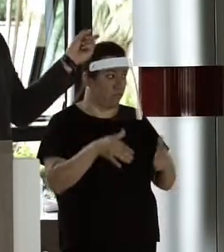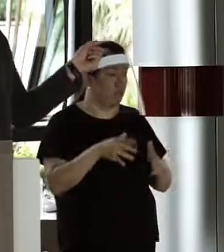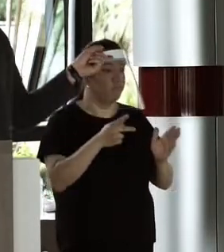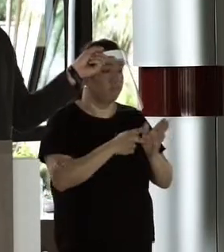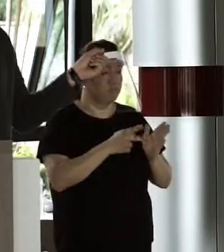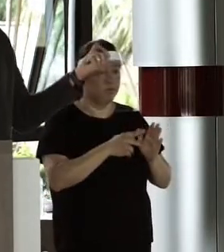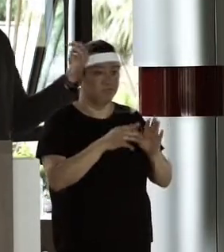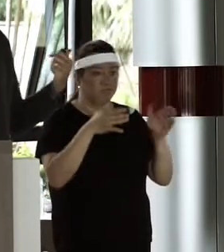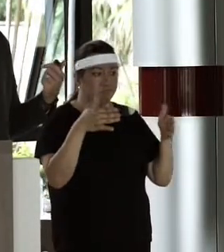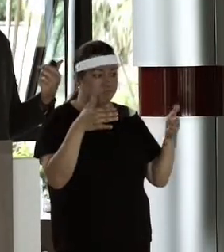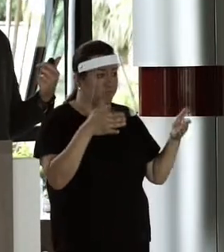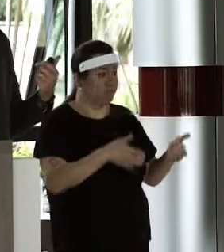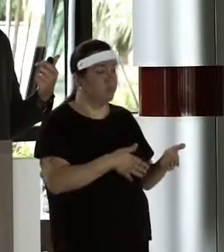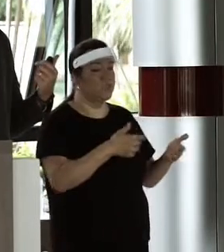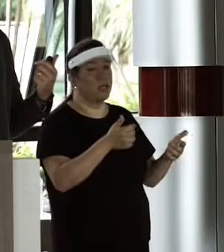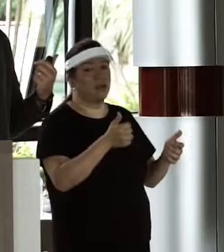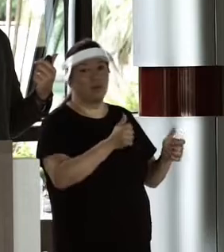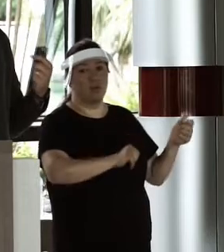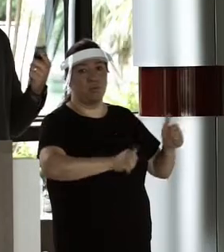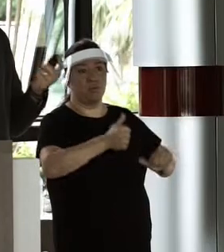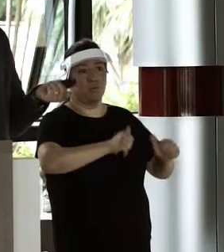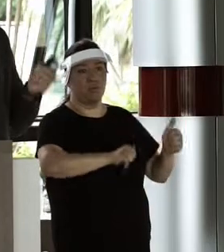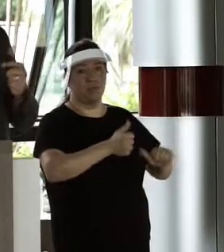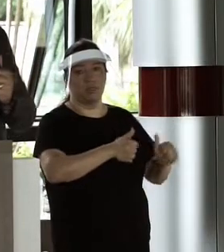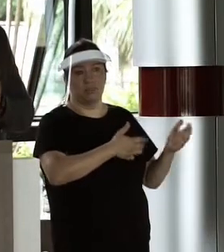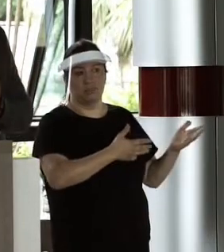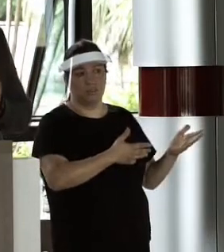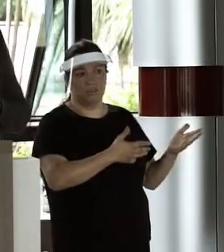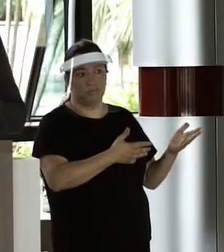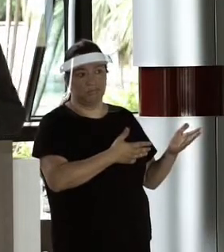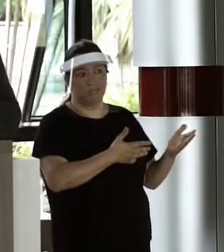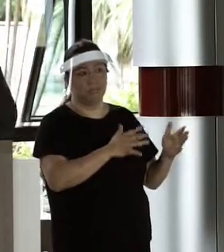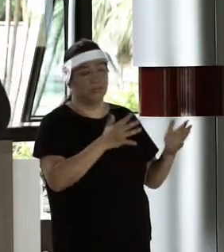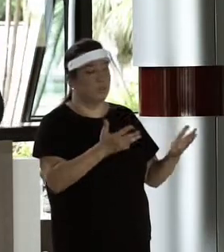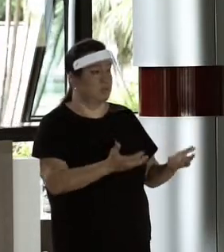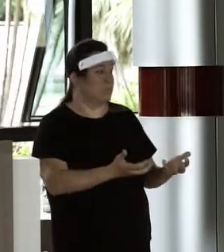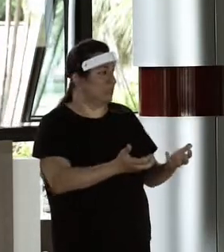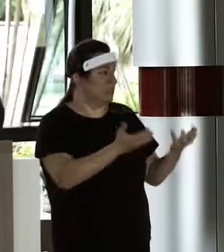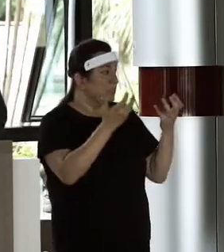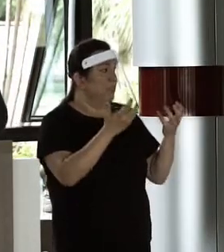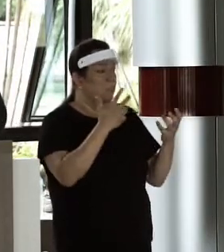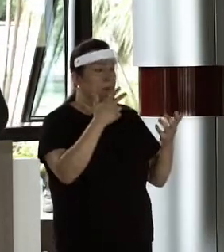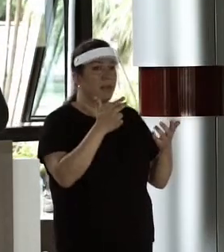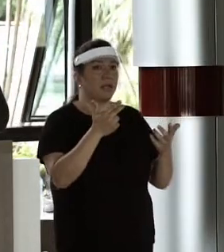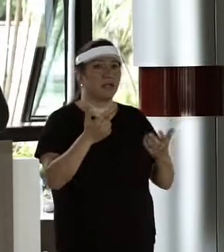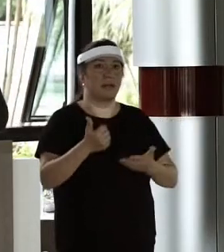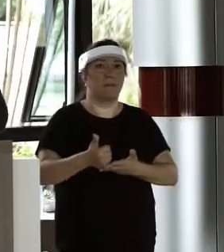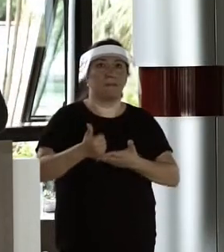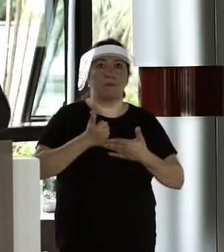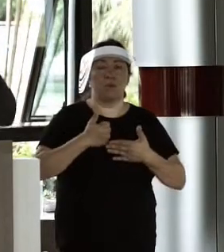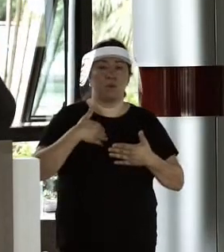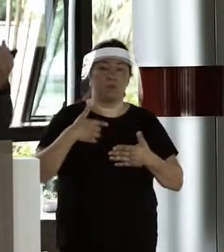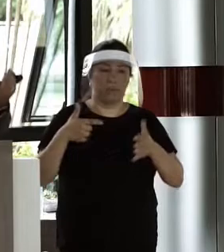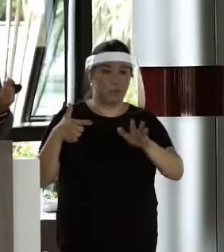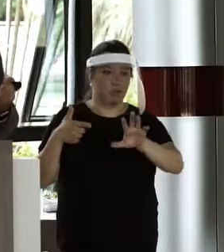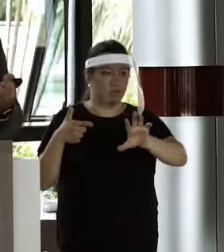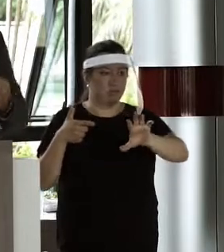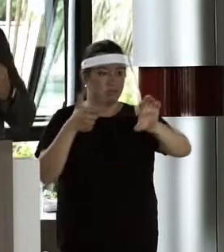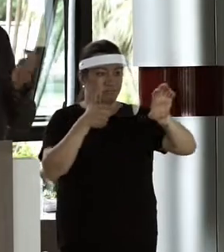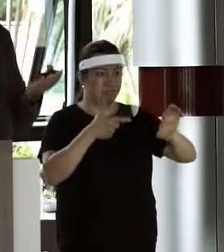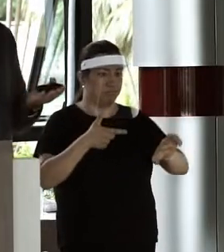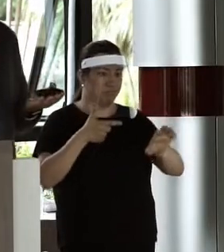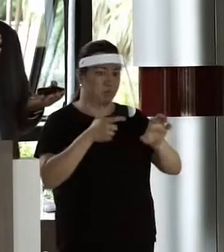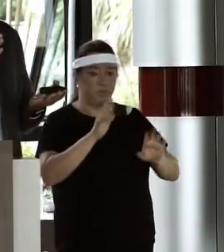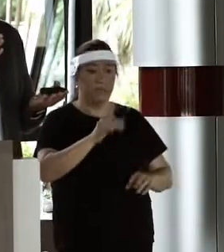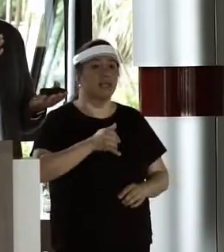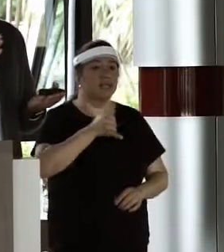mais voltado para a área qualitativa. Então, a termografia, para a gente, ela é muito uma técnica de apoio. Tá? Então, hoje, por exemplo,